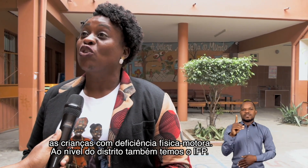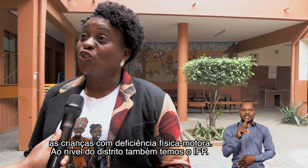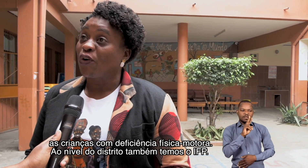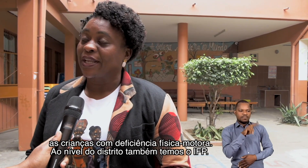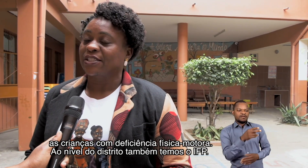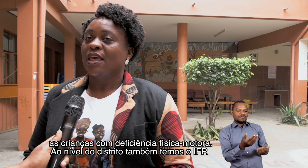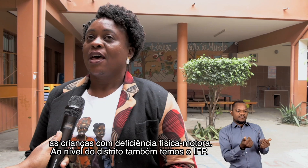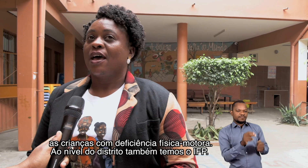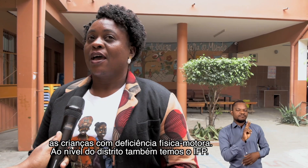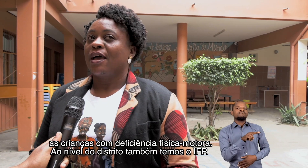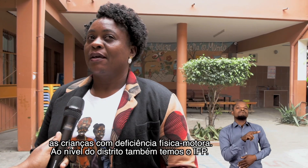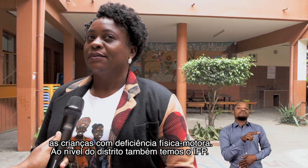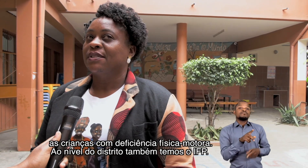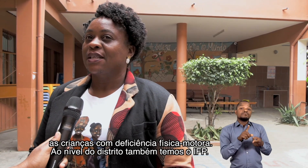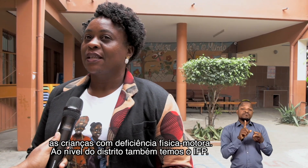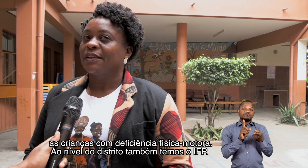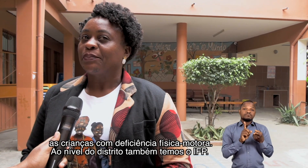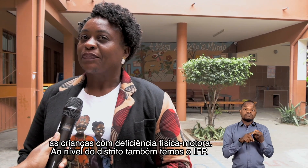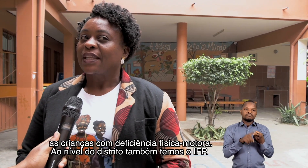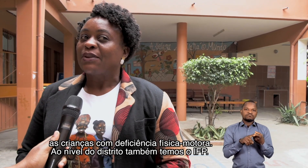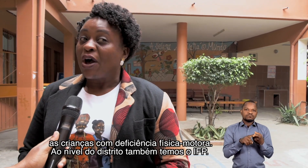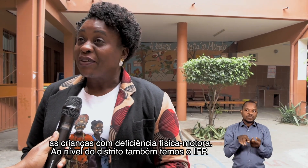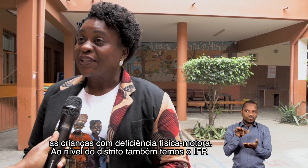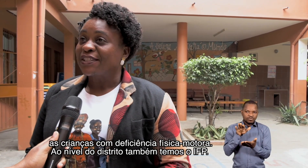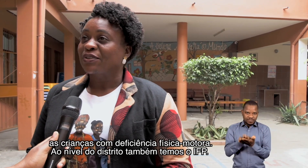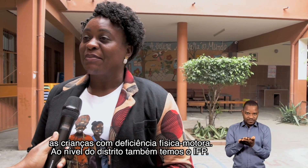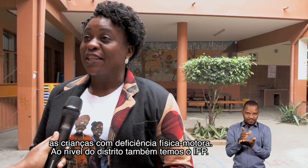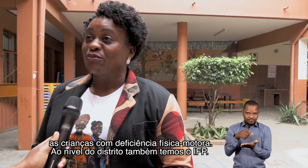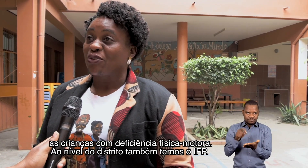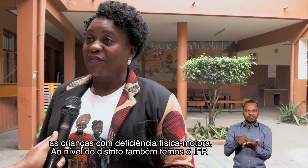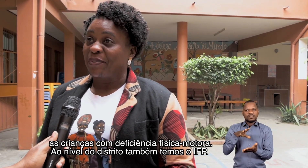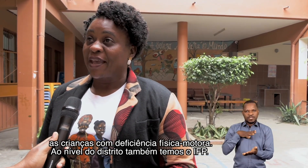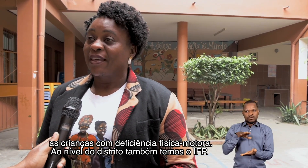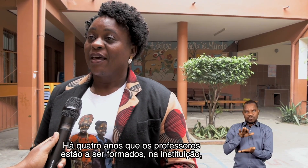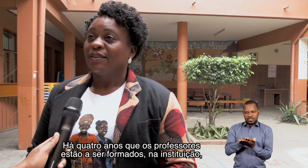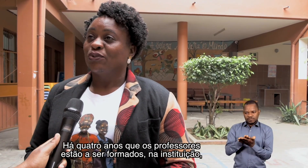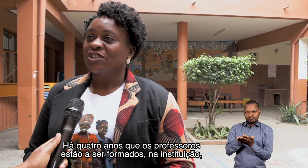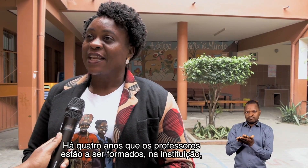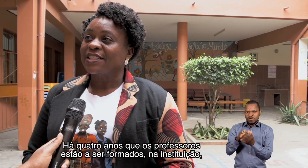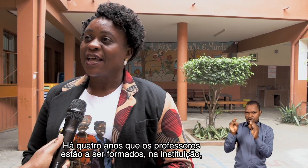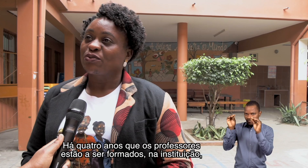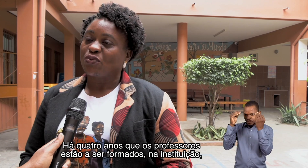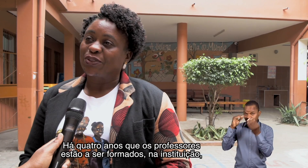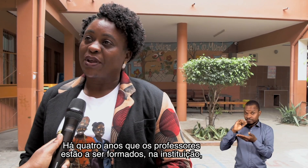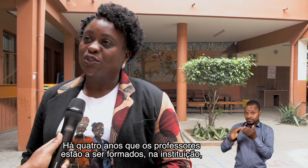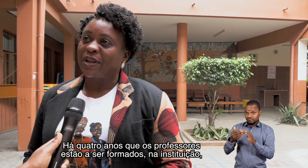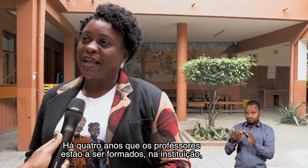notórias. a dizer que no Aurelio Distrito também temos o IFP, dos três anos, quatro anos para cá,